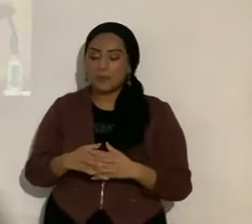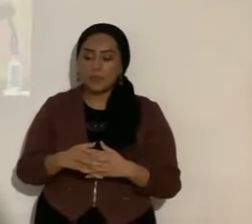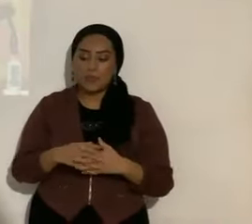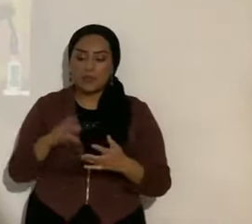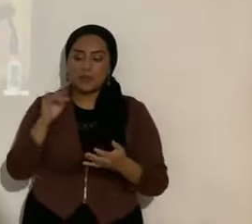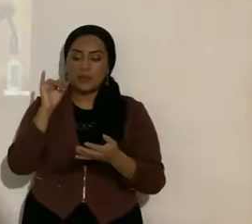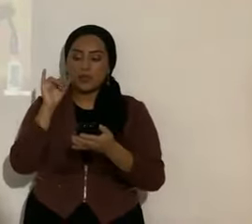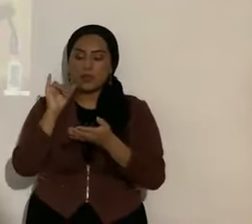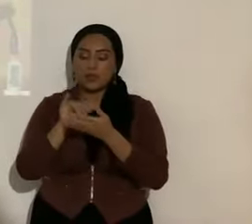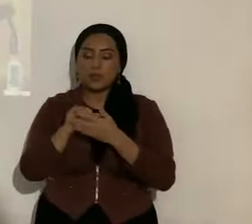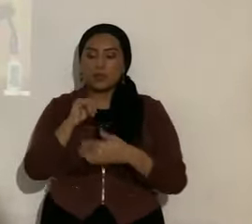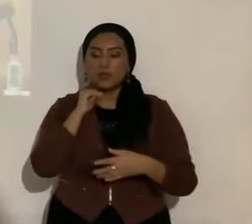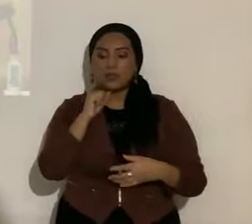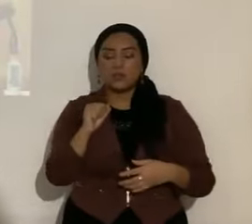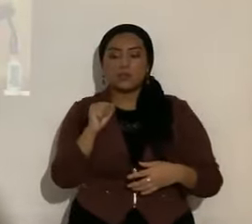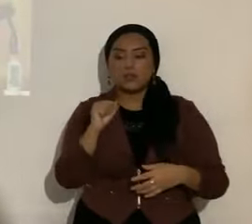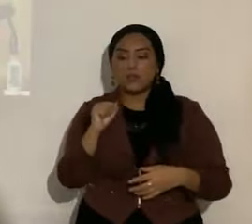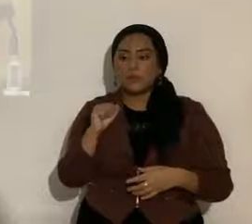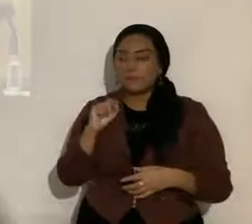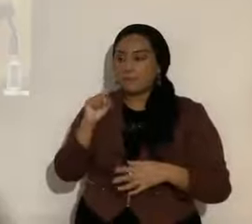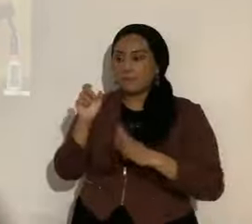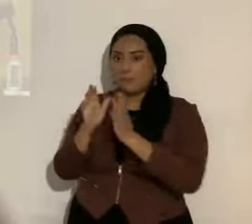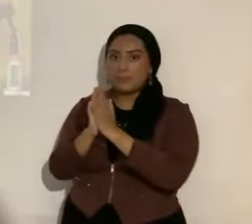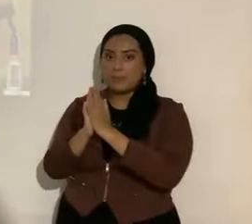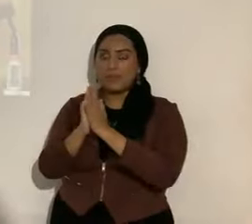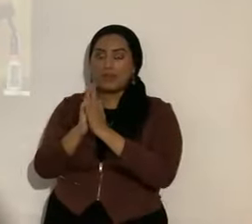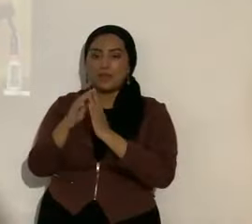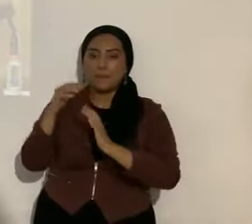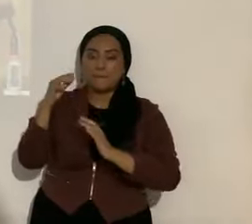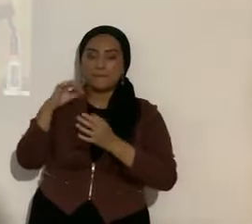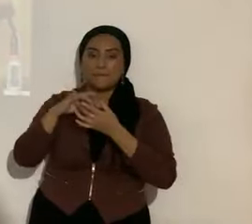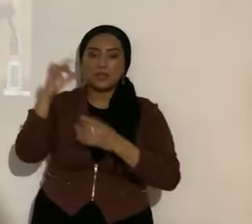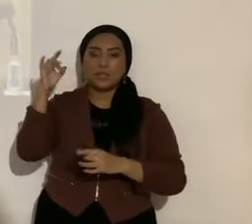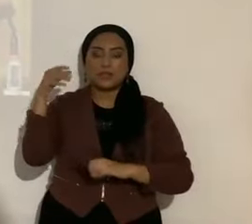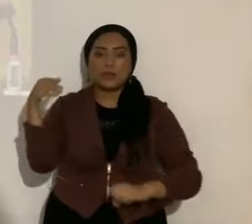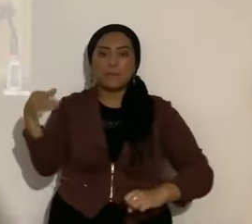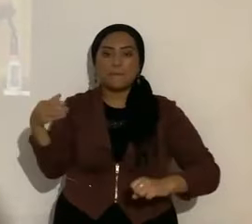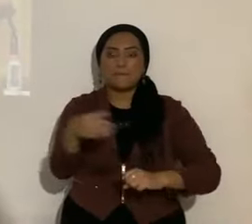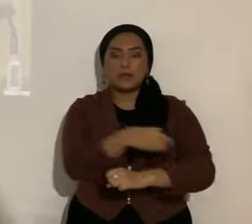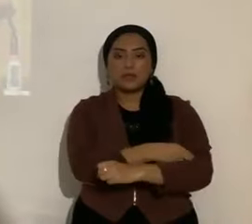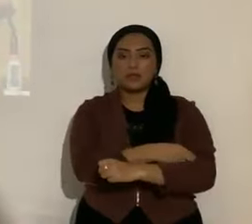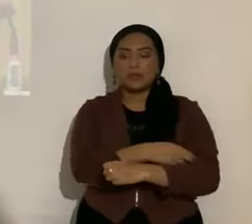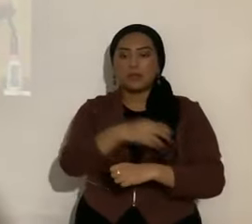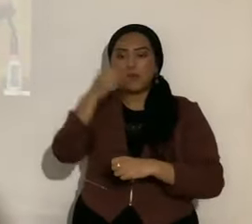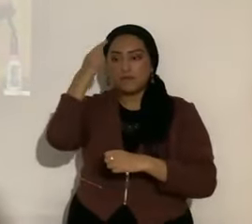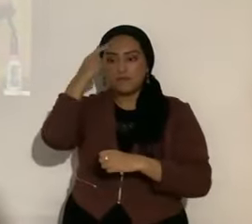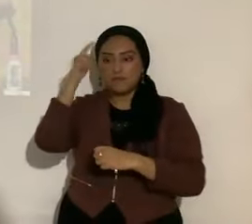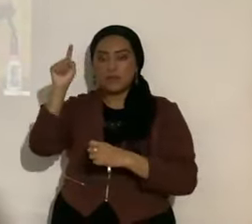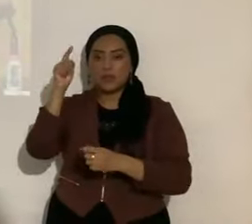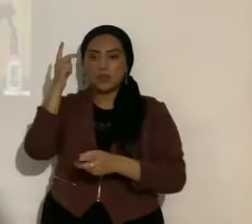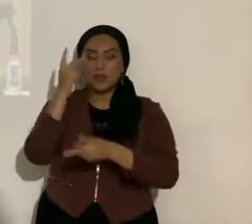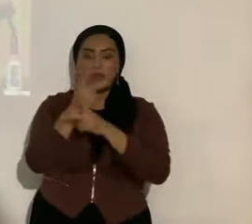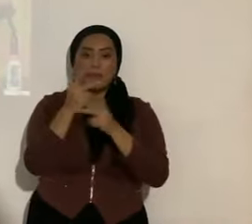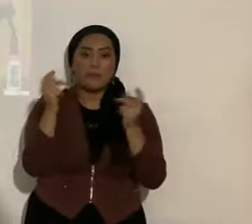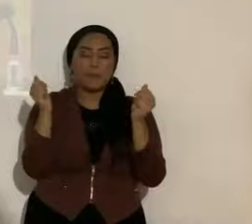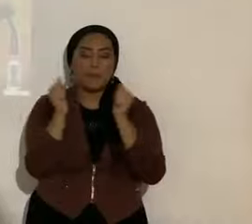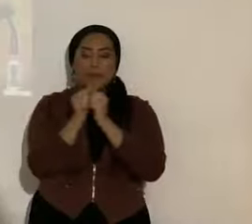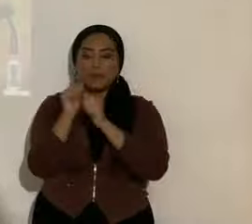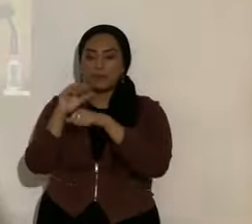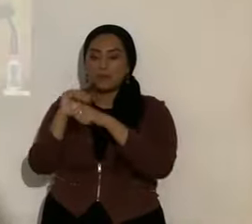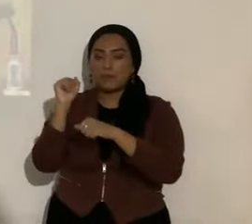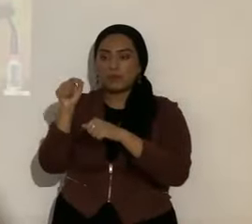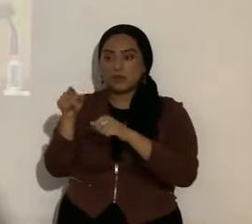esta era una petición de poder espiritual para cumplir con el llamado